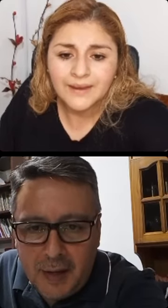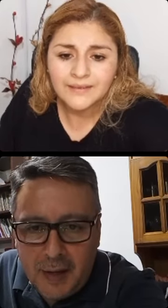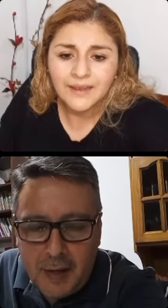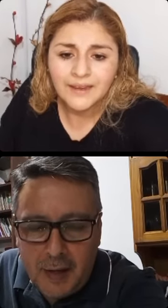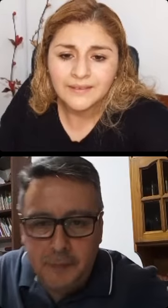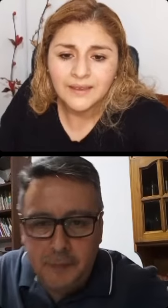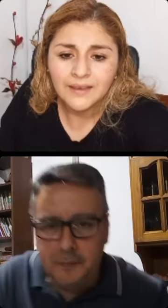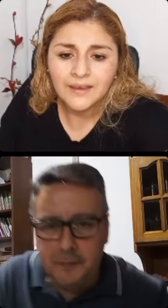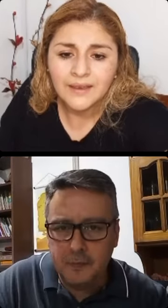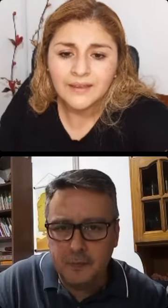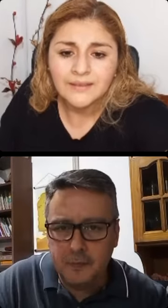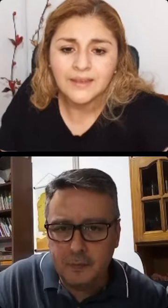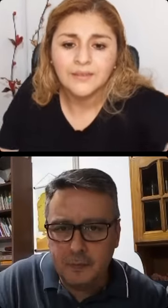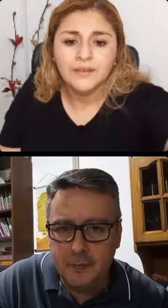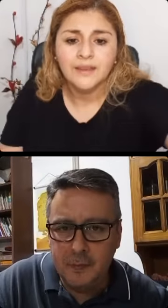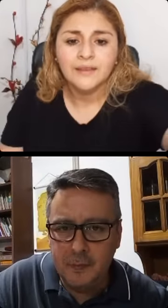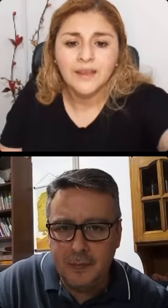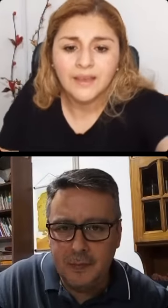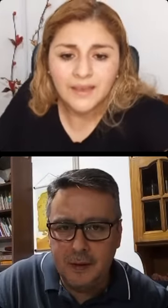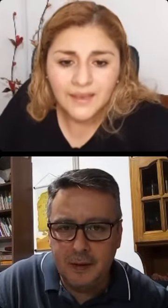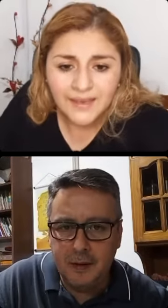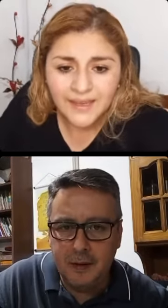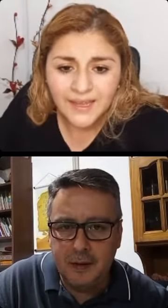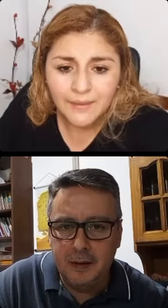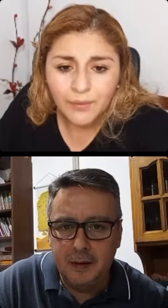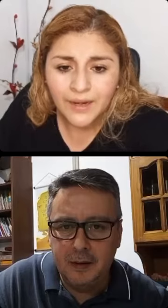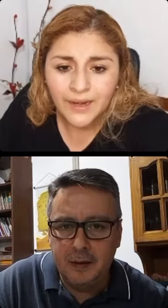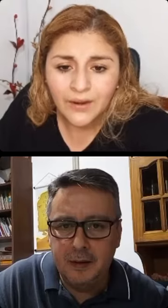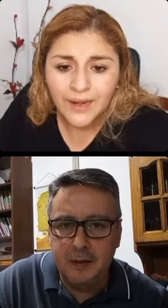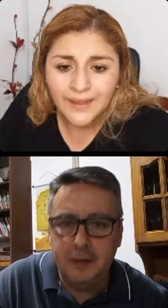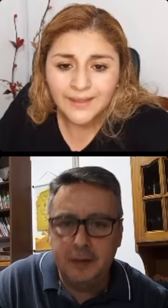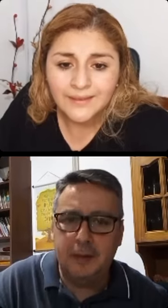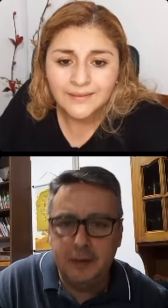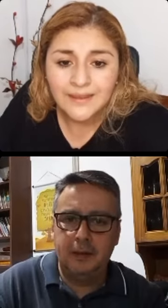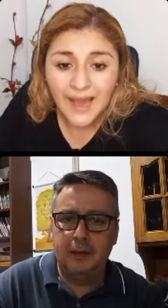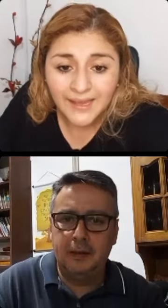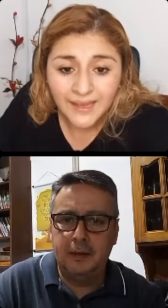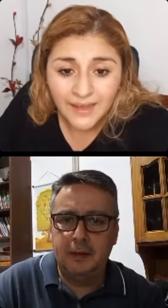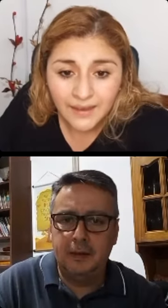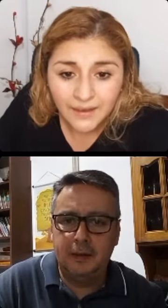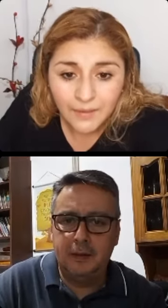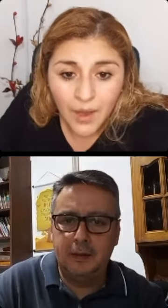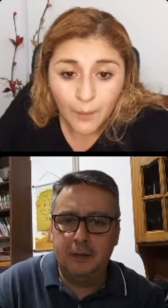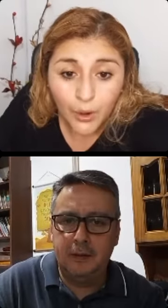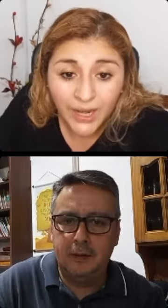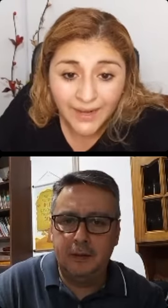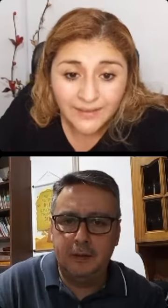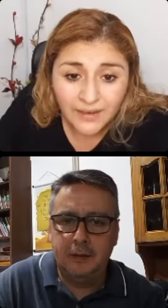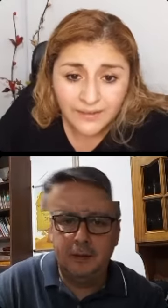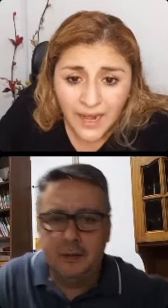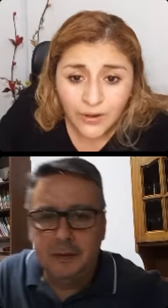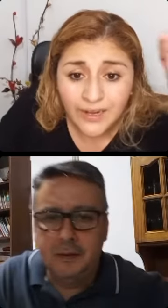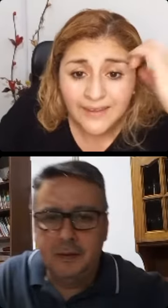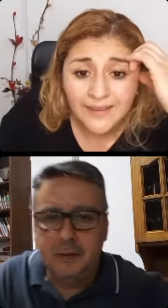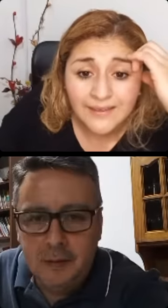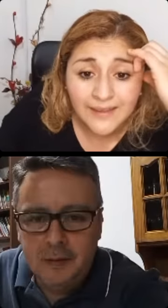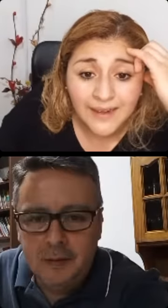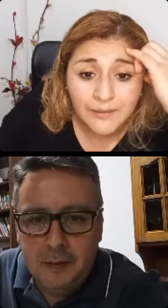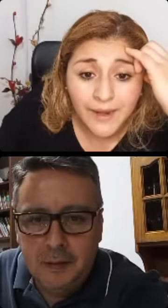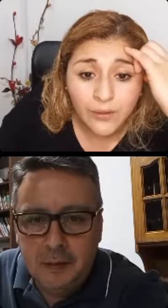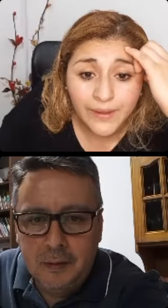Marcela si la sociedad quiere ponerle los lentes ah quiere ponerse los